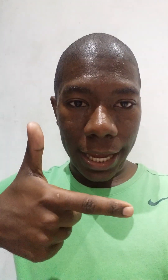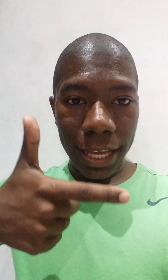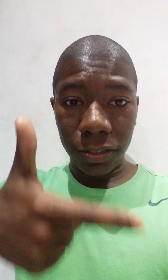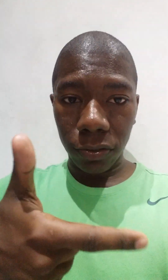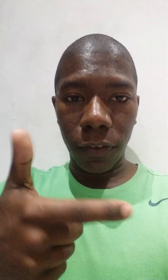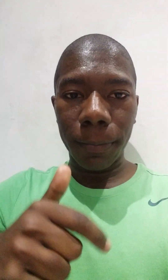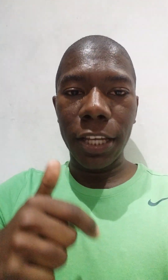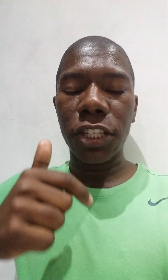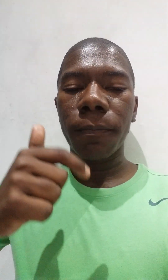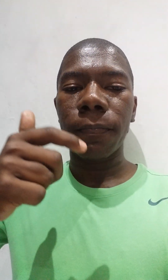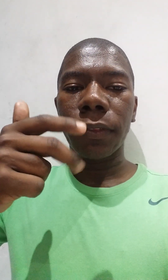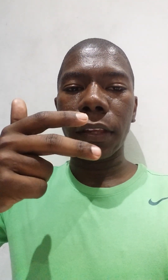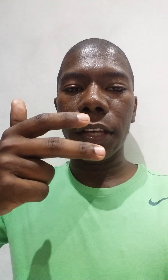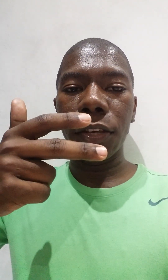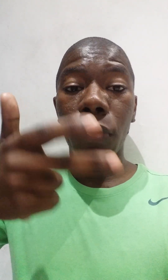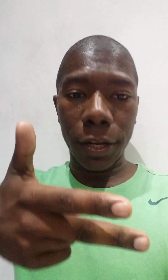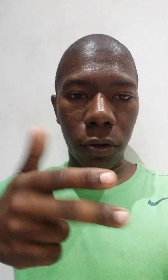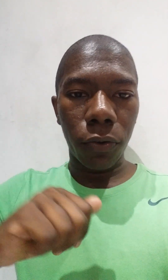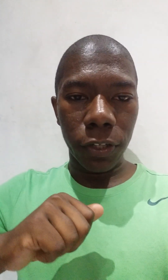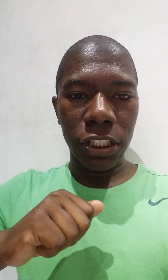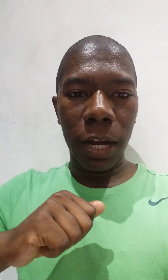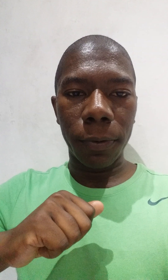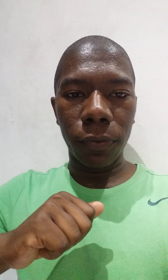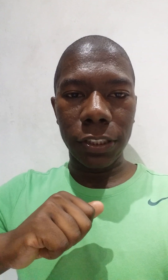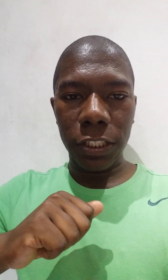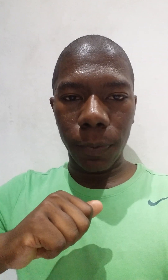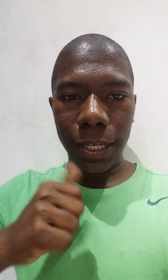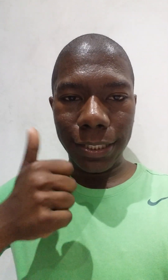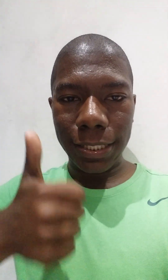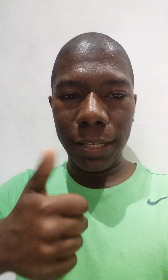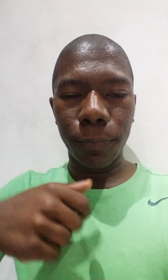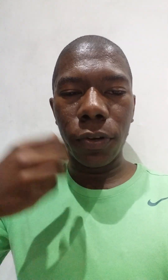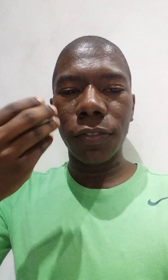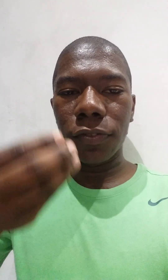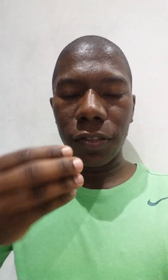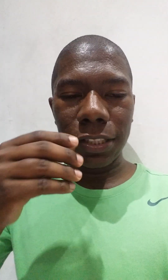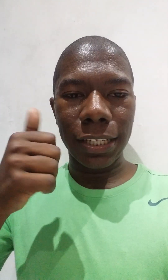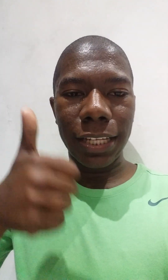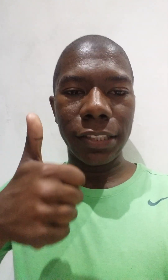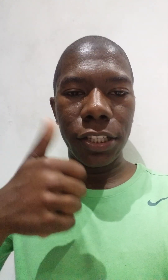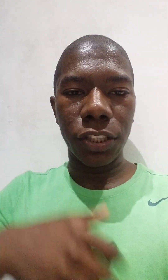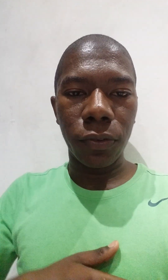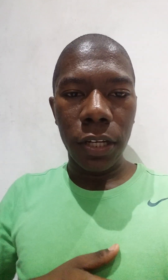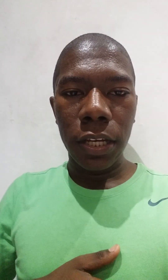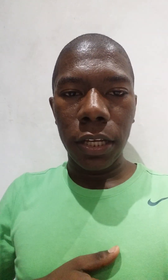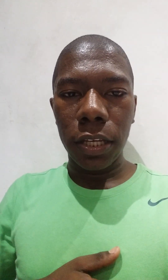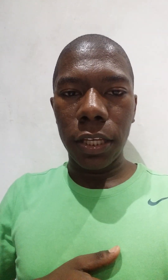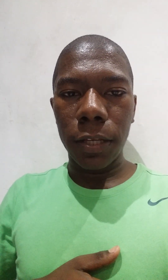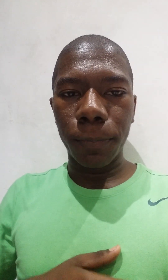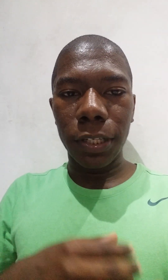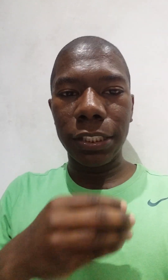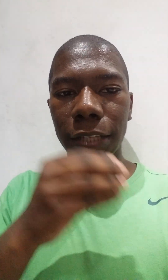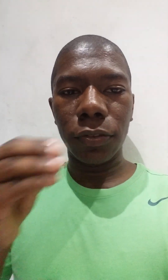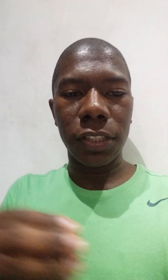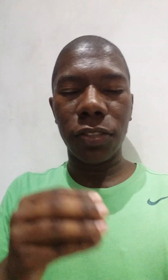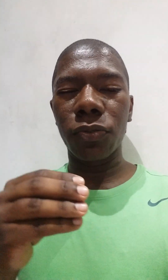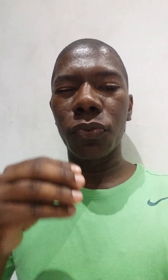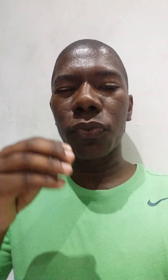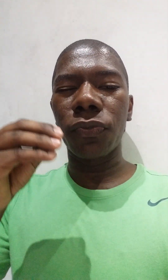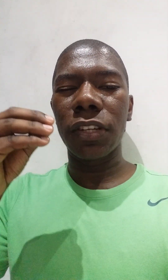redação novamente e o canal que eu vou indicar para vocês poder acessar depois visualizar lá certinho e poder tirar todas as dúvidas